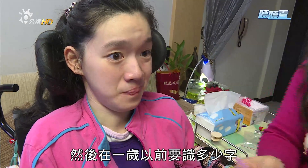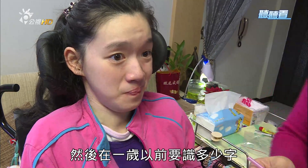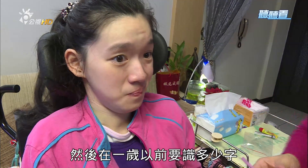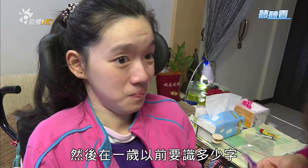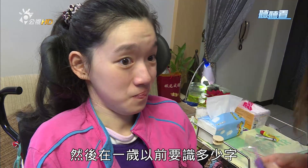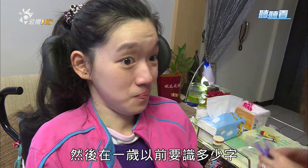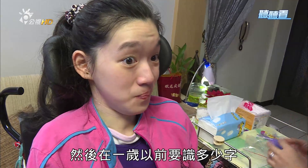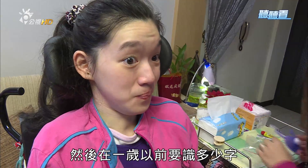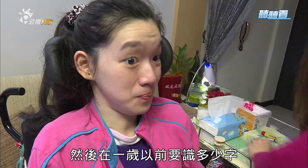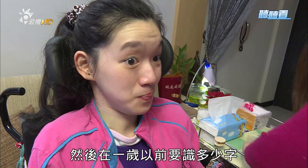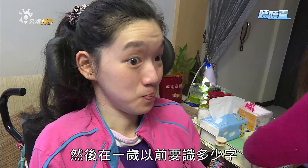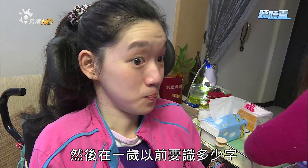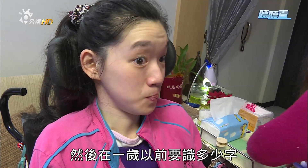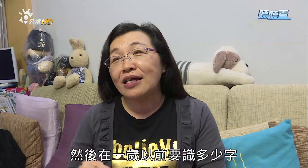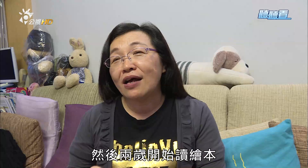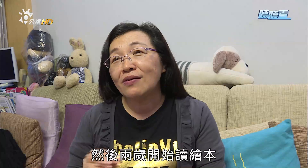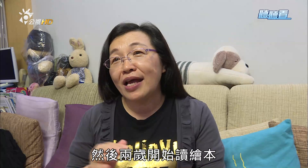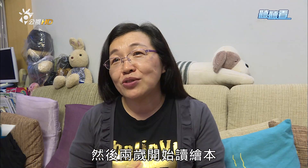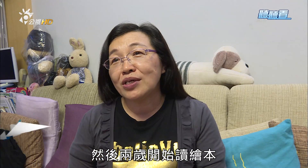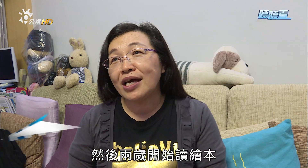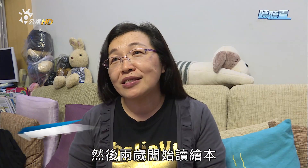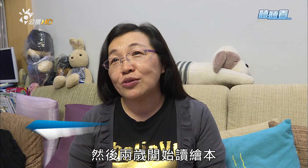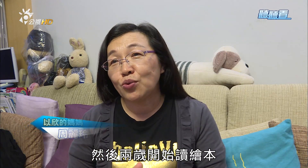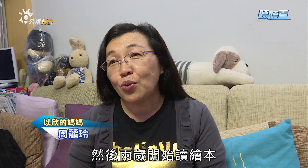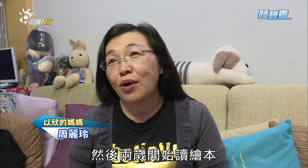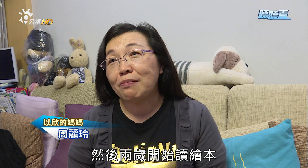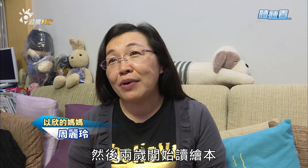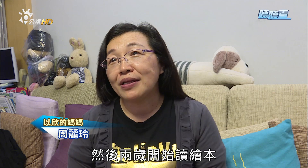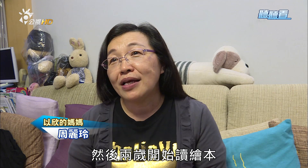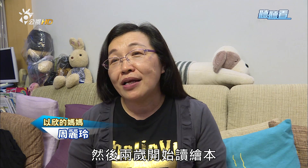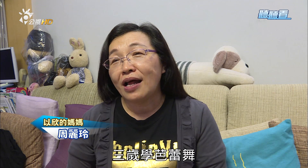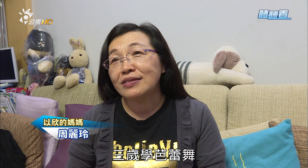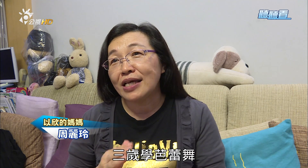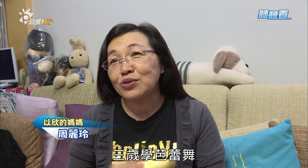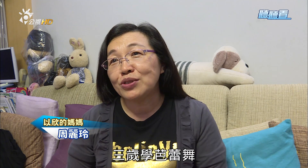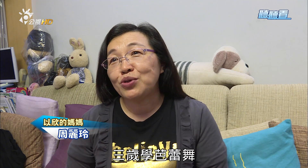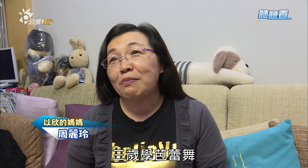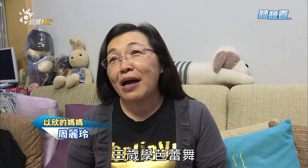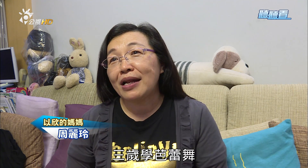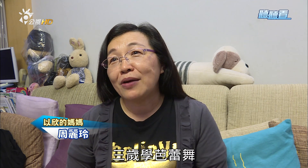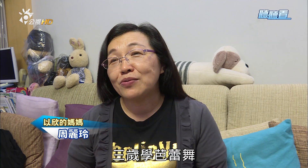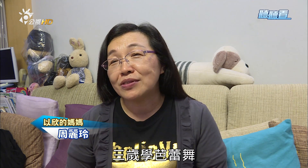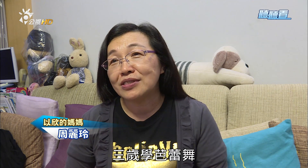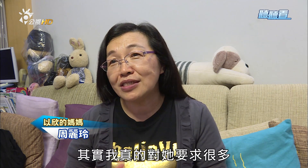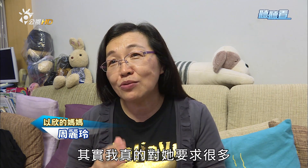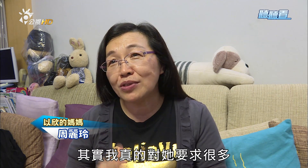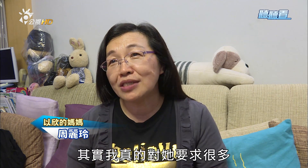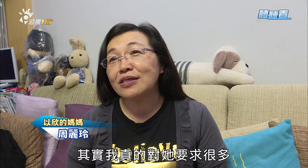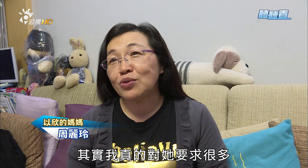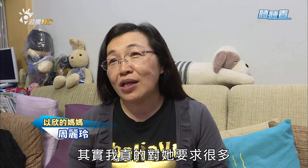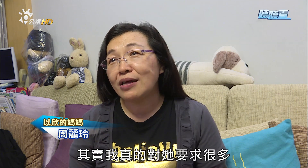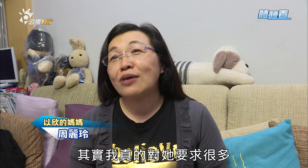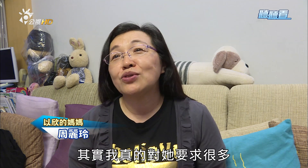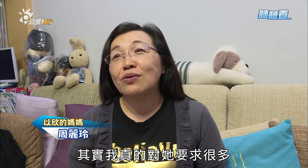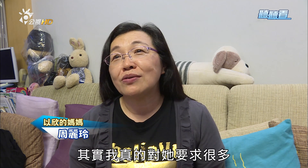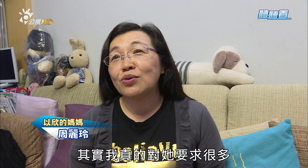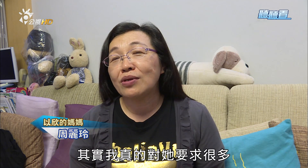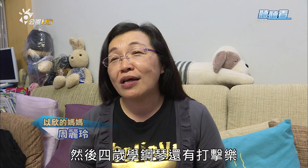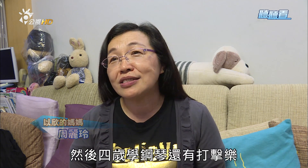岁以前要识多少字，然后2岁开始读绘本，然后3岁学芭蕾舞。其实我真的对他要求很多，然后